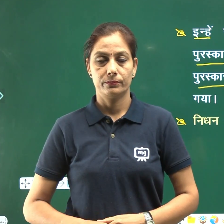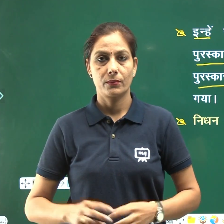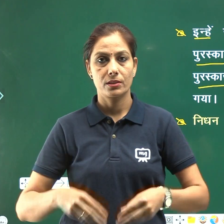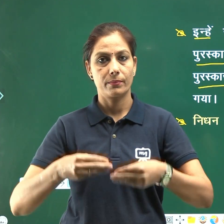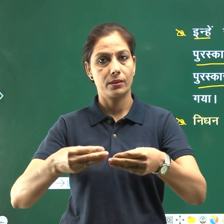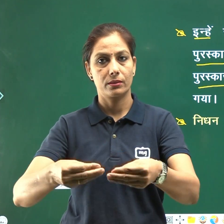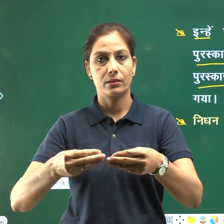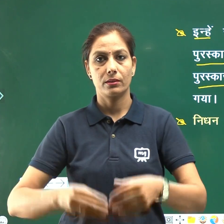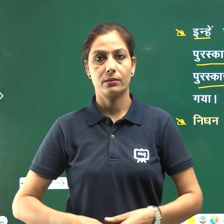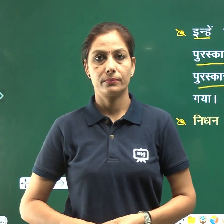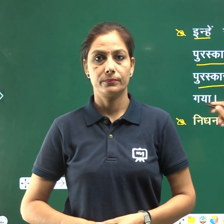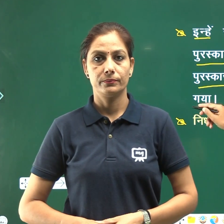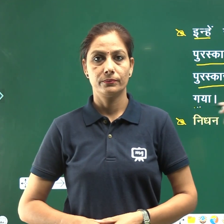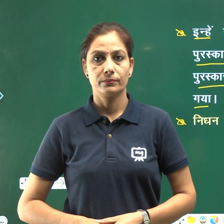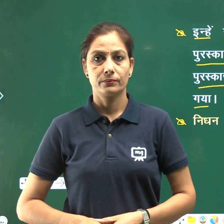सम्मानित किया गया।